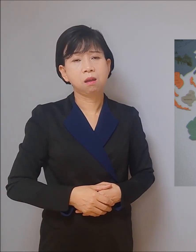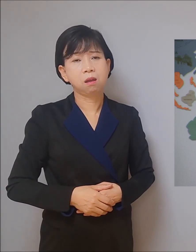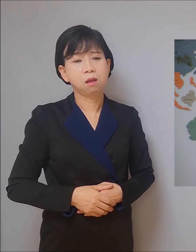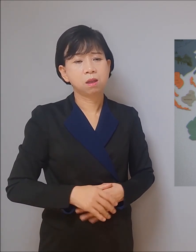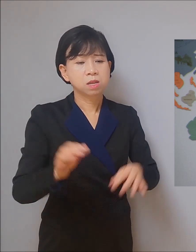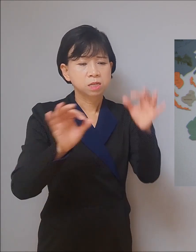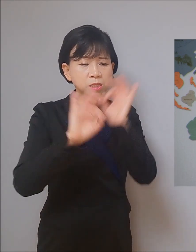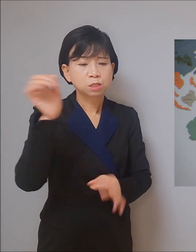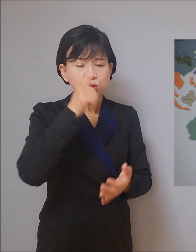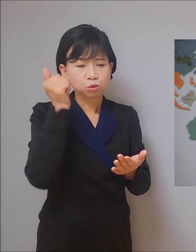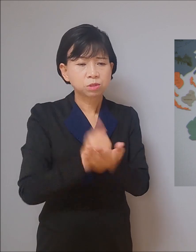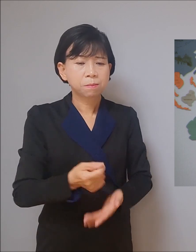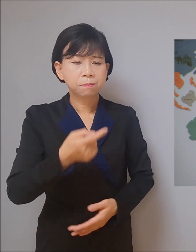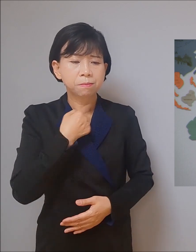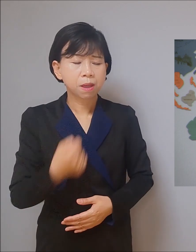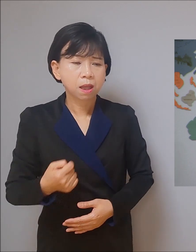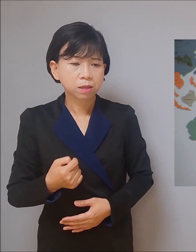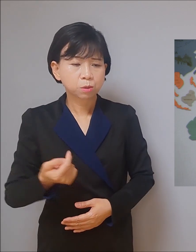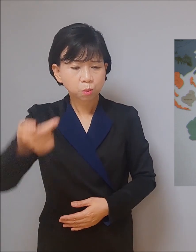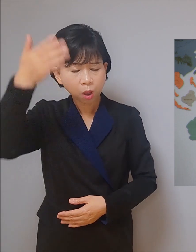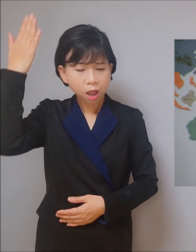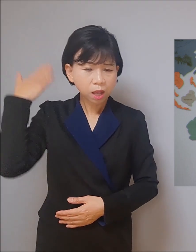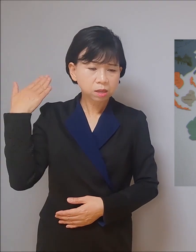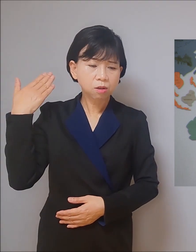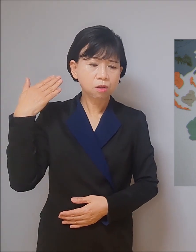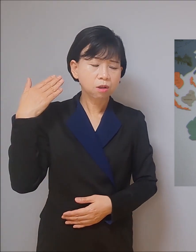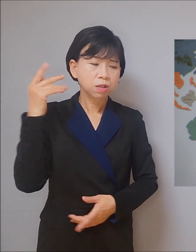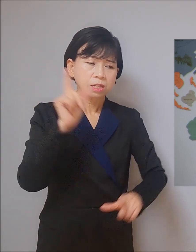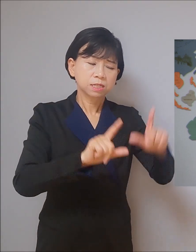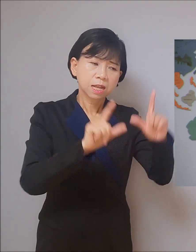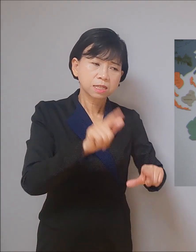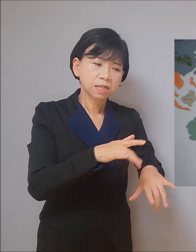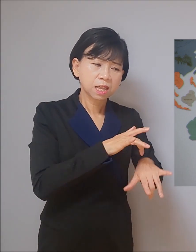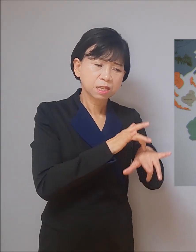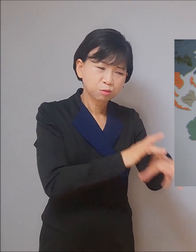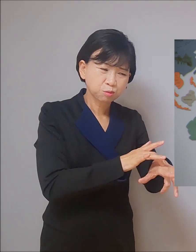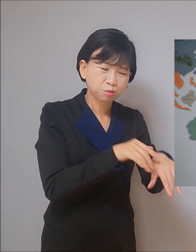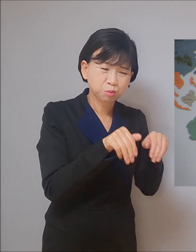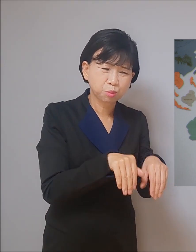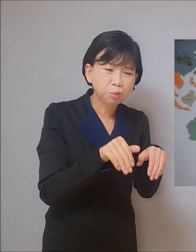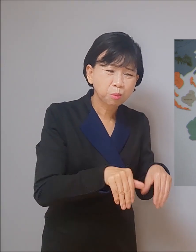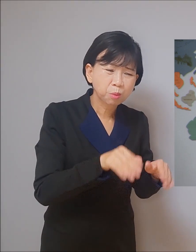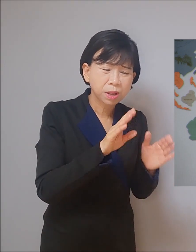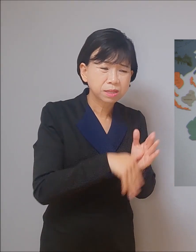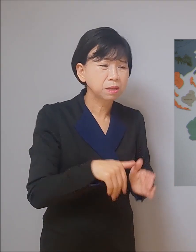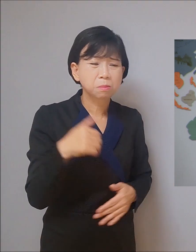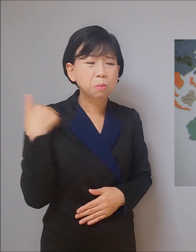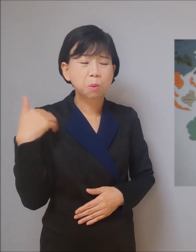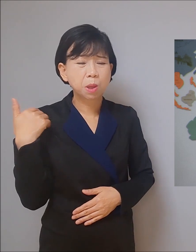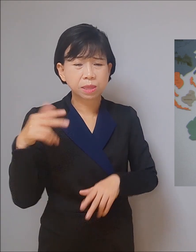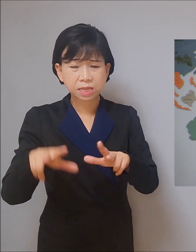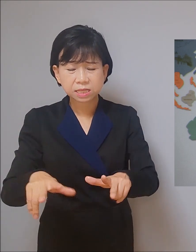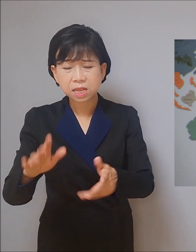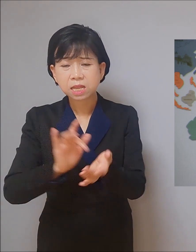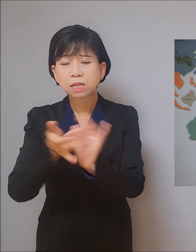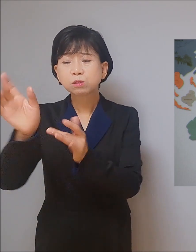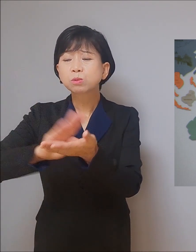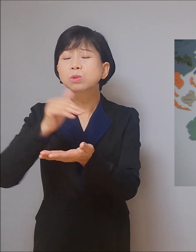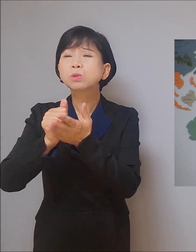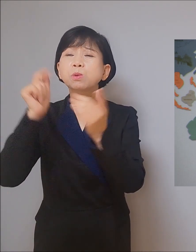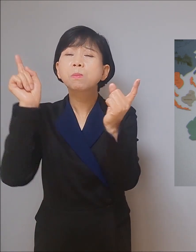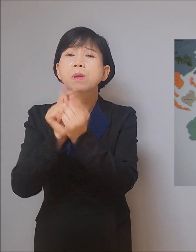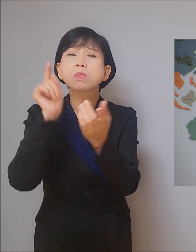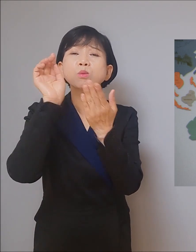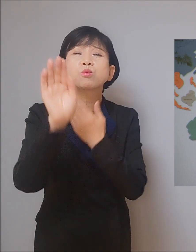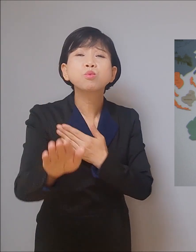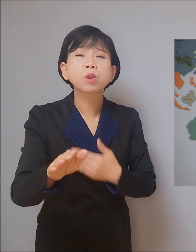똑같은 죄를 지었어도 과거의 상태로는 그게 뭔지도 몰랐겠지만, 이제 예수 그리스도를 만나고 난 이후에는